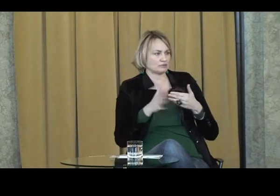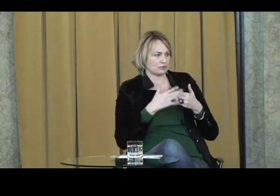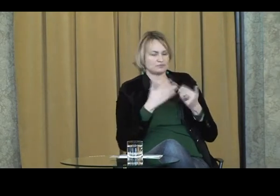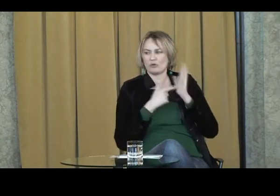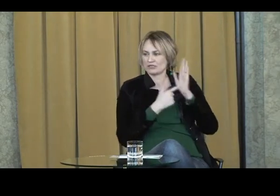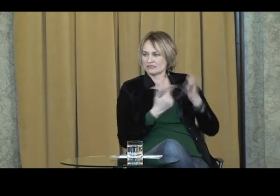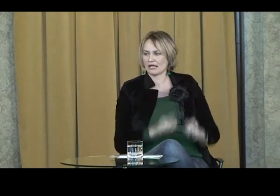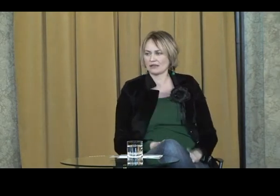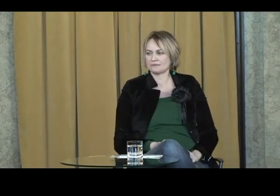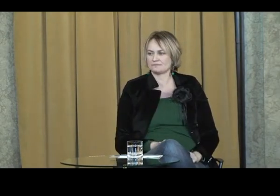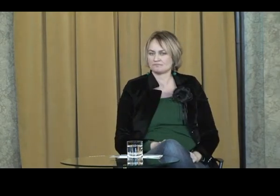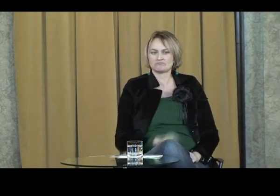aufklären. Ein Beispiel: